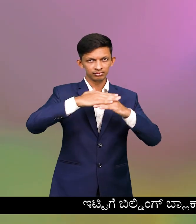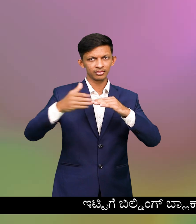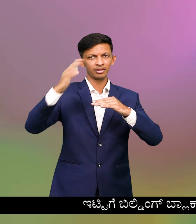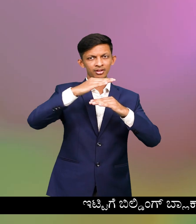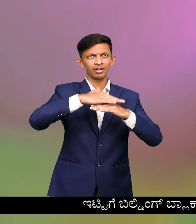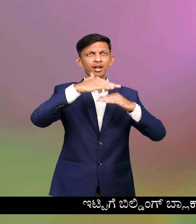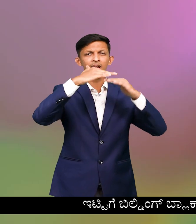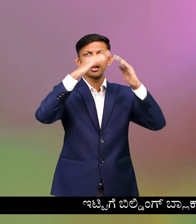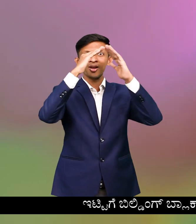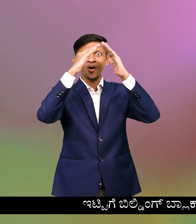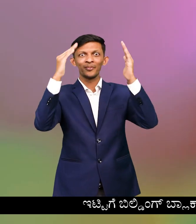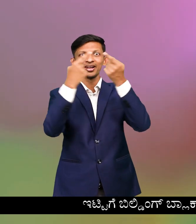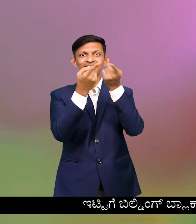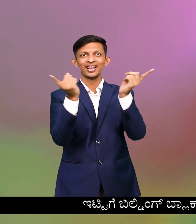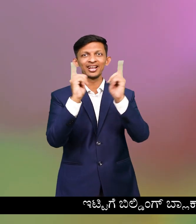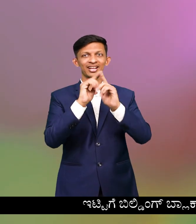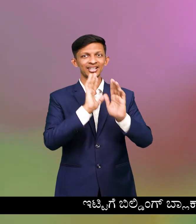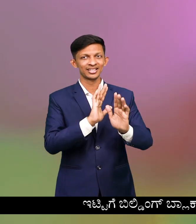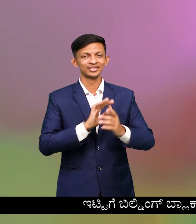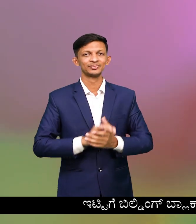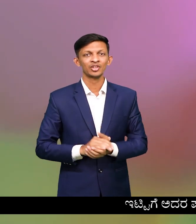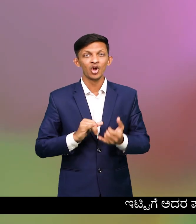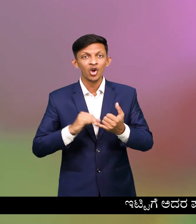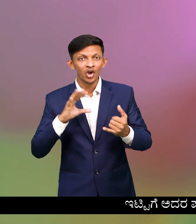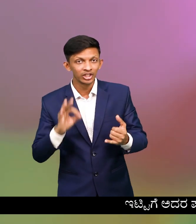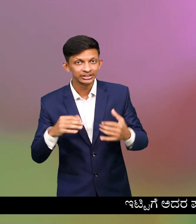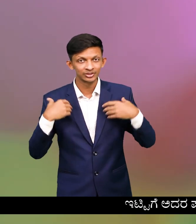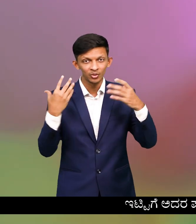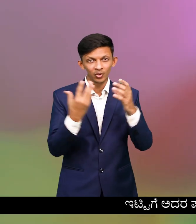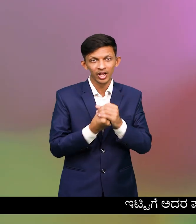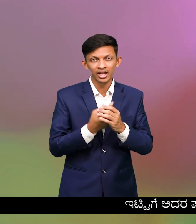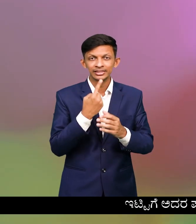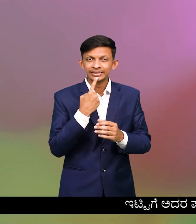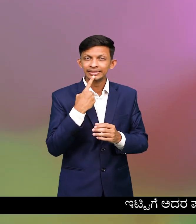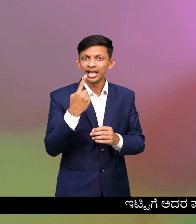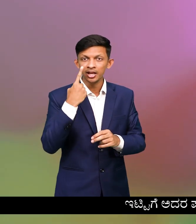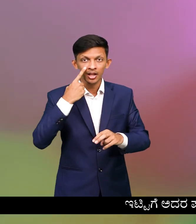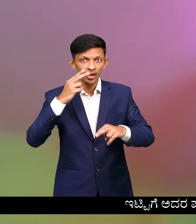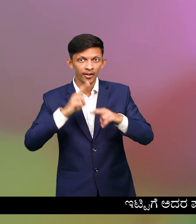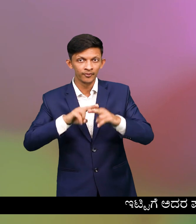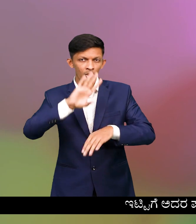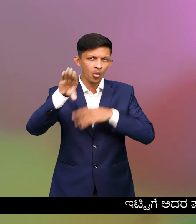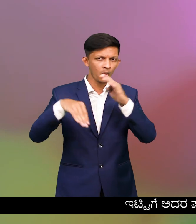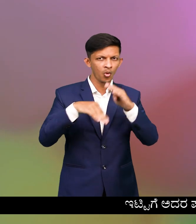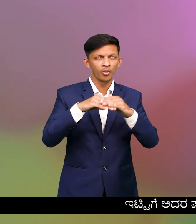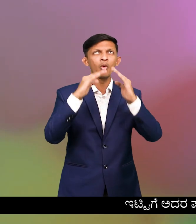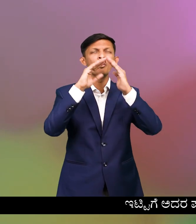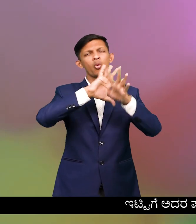ಆದ್ದರಿಂದ ಇಡೀ ಮನೆಯು ಒಂದು ವಿಷಯವಾಗಿದ್ದರೆ ಇಟ್ಟಿಗೆ ಅದರ ಪರಮಾಣು ಆಗಿರಬಹುದು ಎಂದು ನಾವು ಹೇಳಬಹುದು.